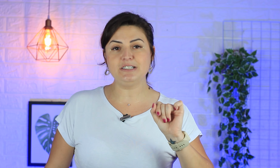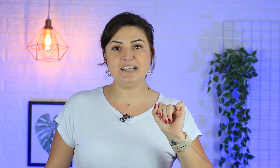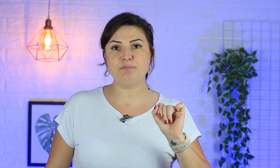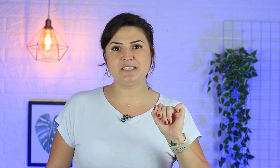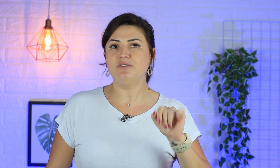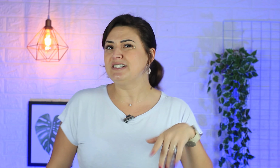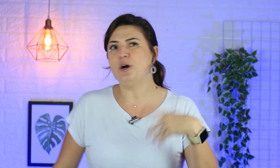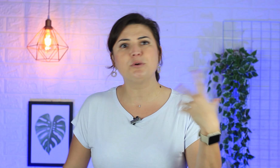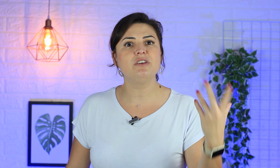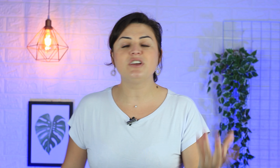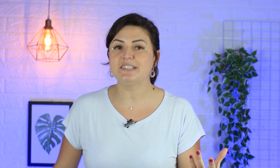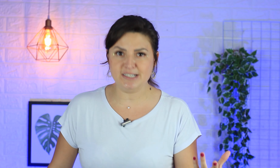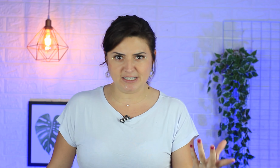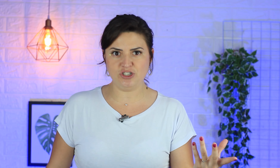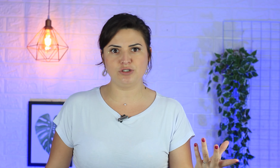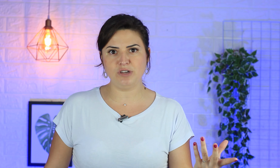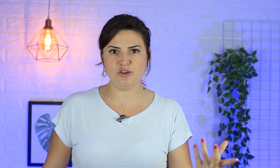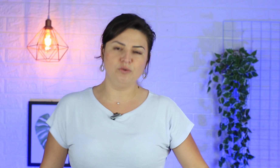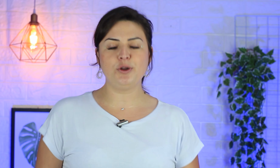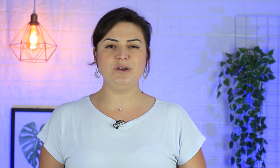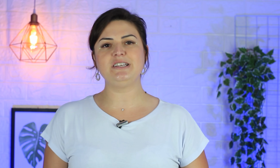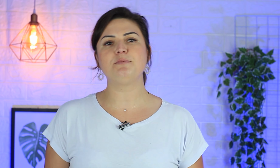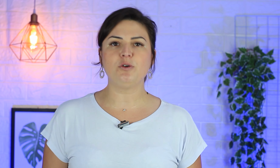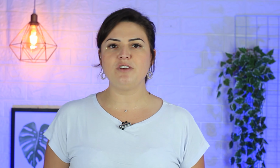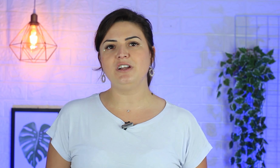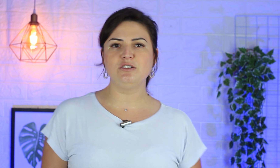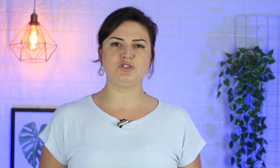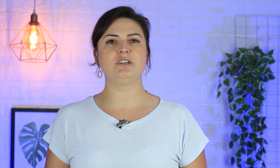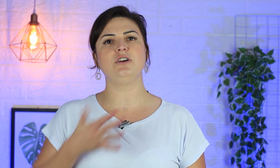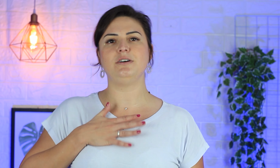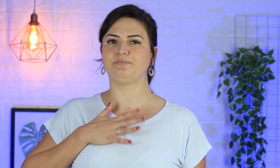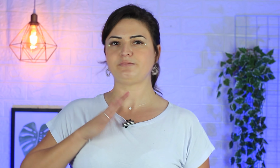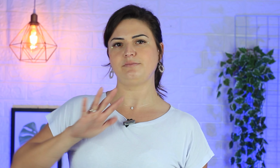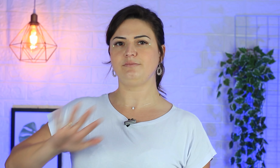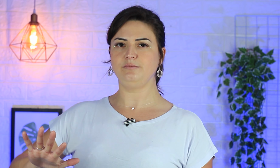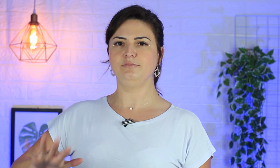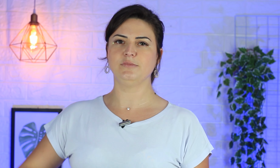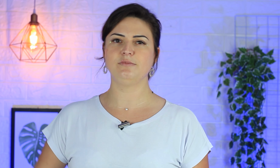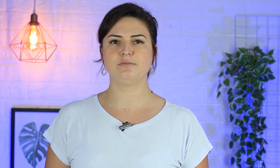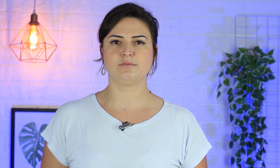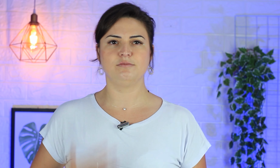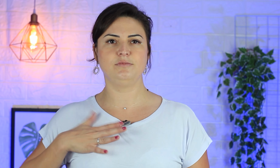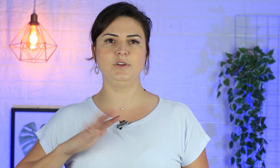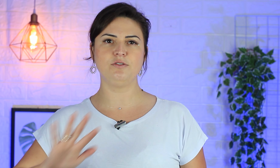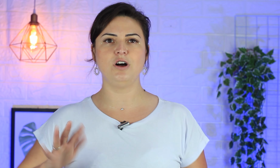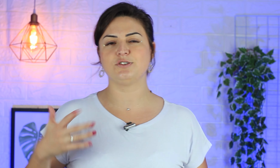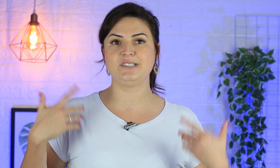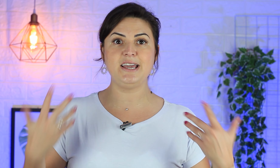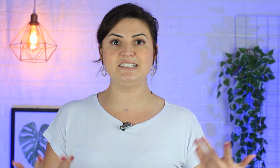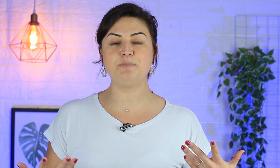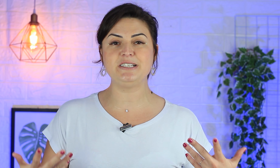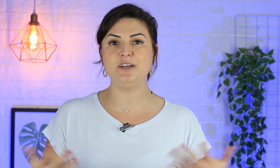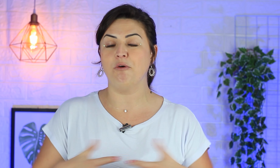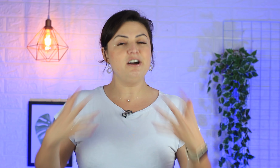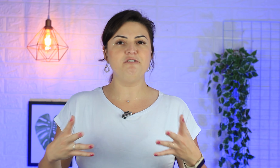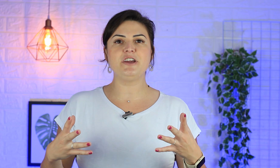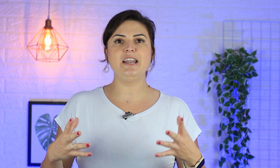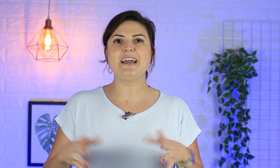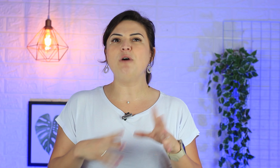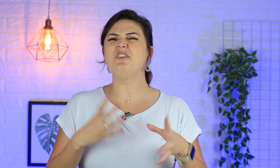fazer a expressão facial, porque fica sem sentido nenhum. Por um exemplo, alguém falando isso daqui, olha. Não gosto. Sem expressão. Não fica legal